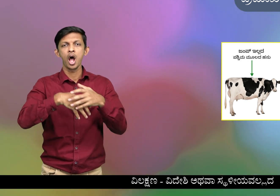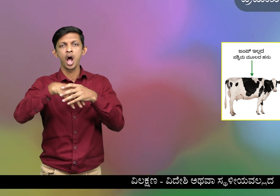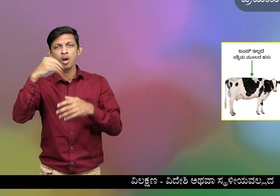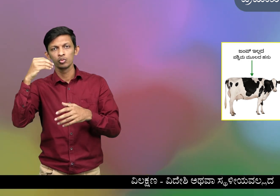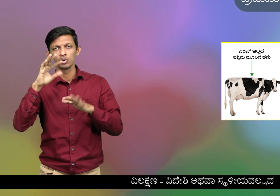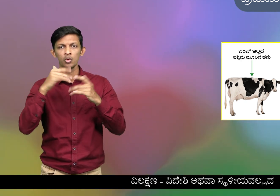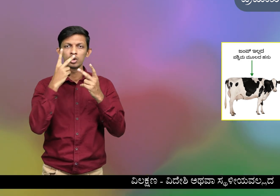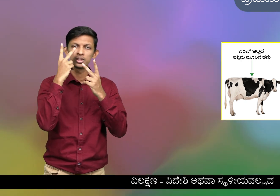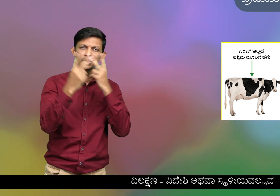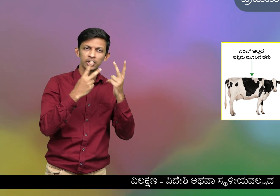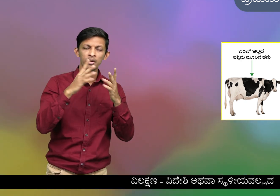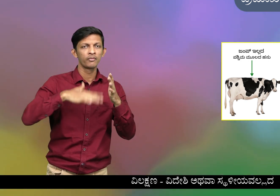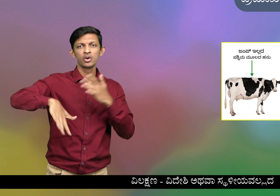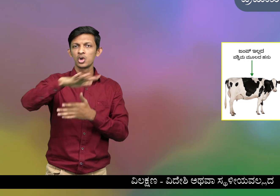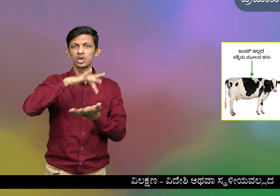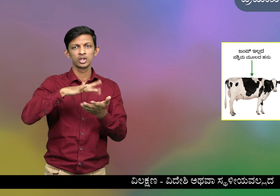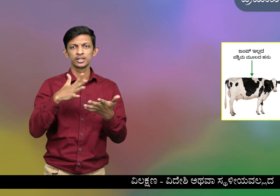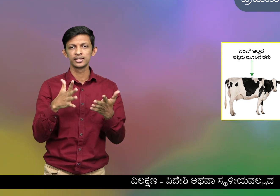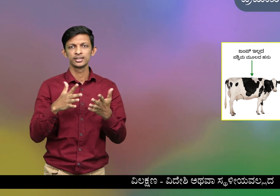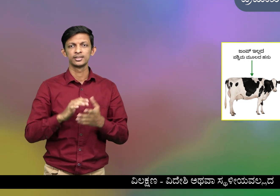ವಿಲಕ್ಷಣ, ವಿದೇಶಿ ಅಥವಾ ಸ್ಥಳೀಯವಲ್ಲದ.